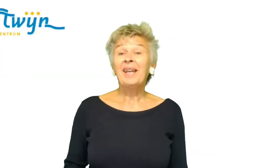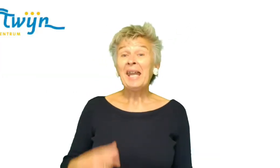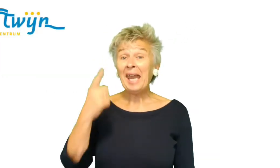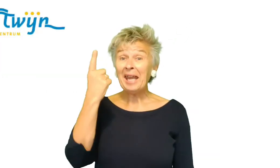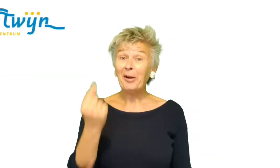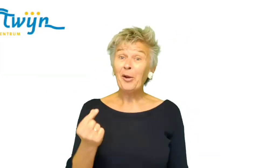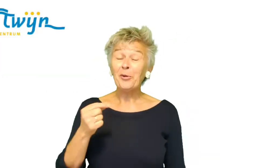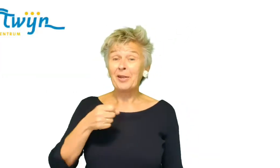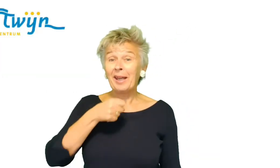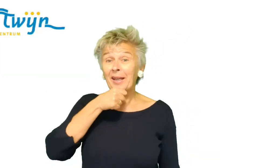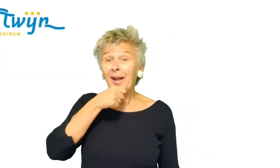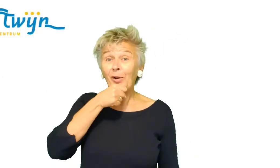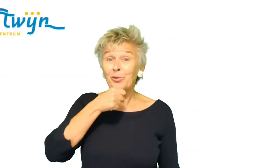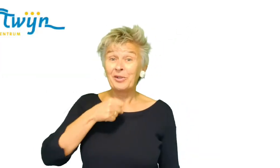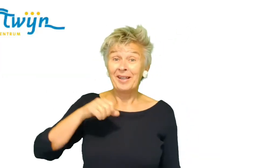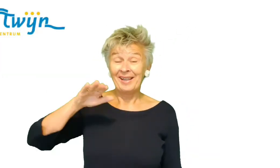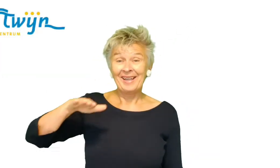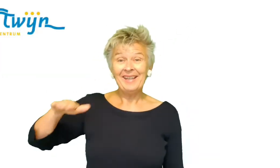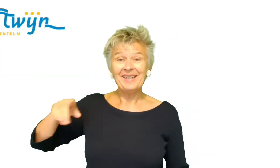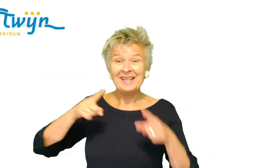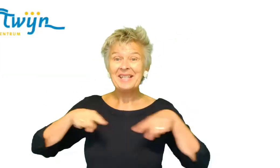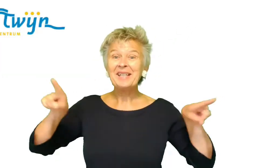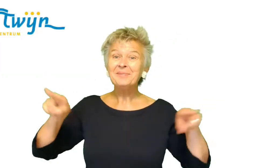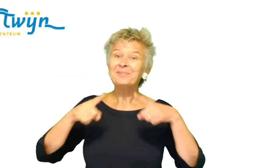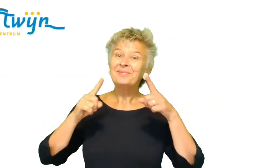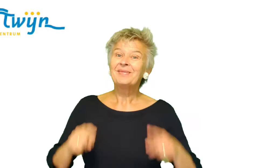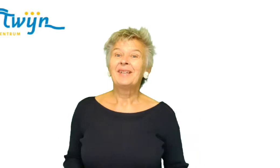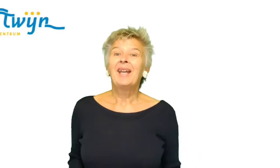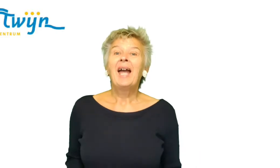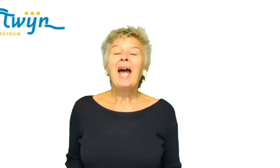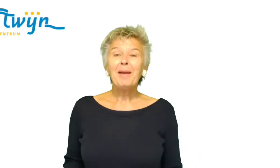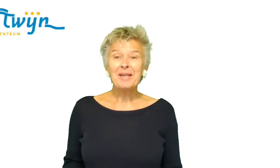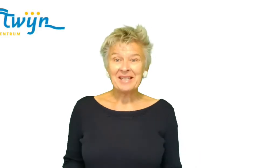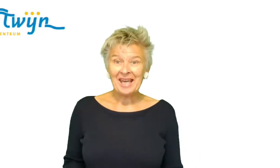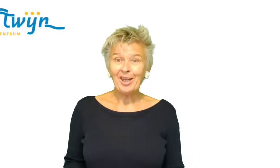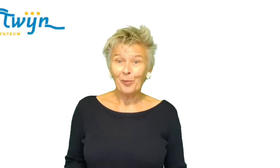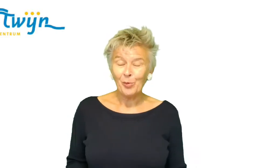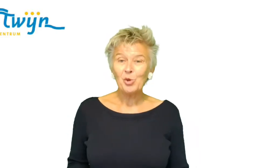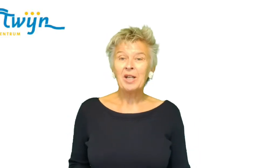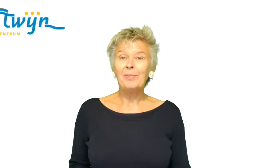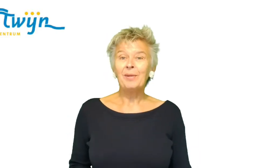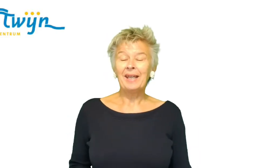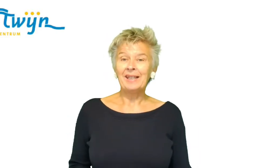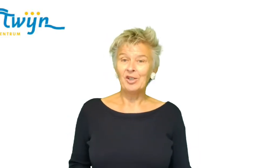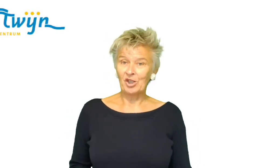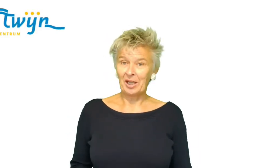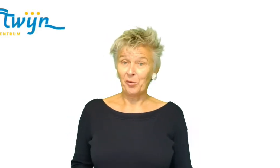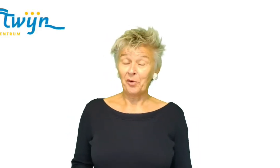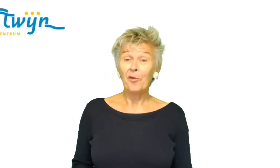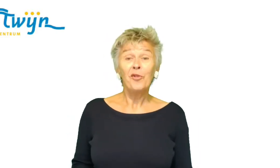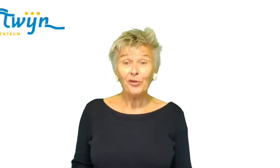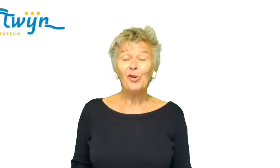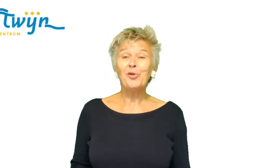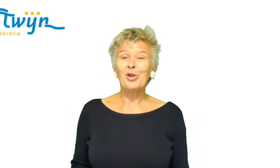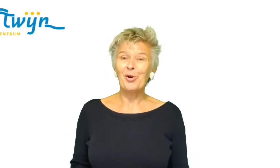een heel leuk en oud kinderliedje. ABC, de poes liep in de sneeuw. Van Toontje Hoger.